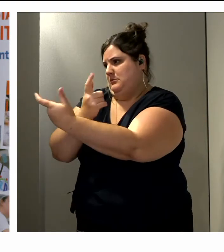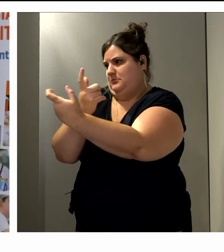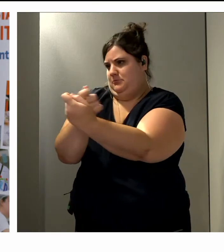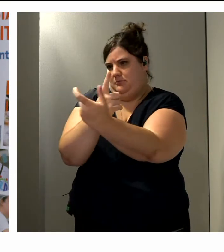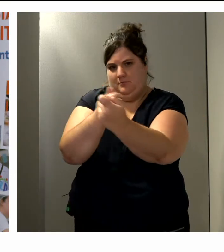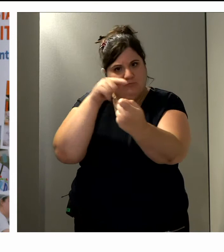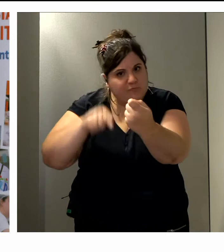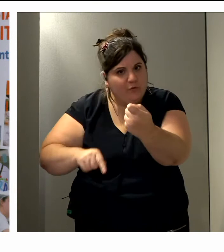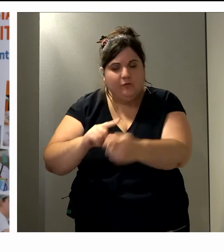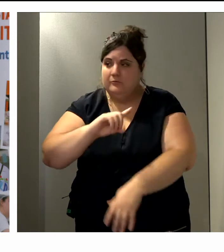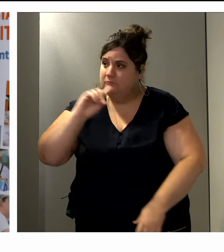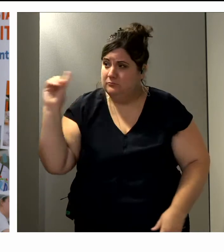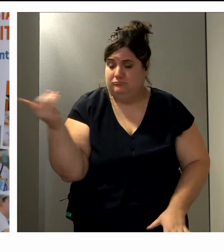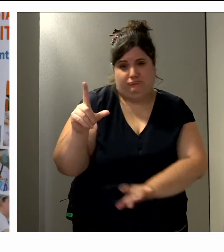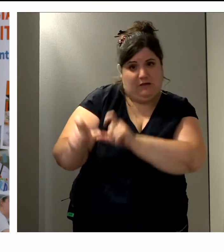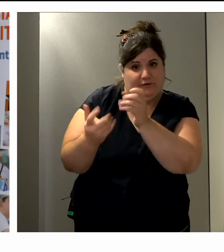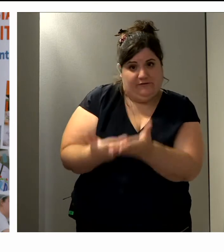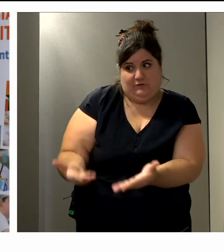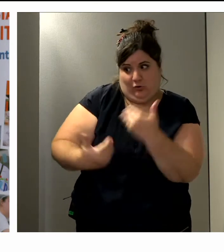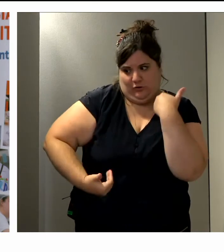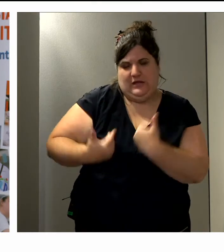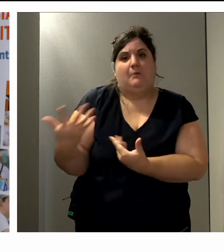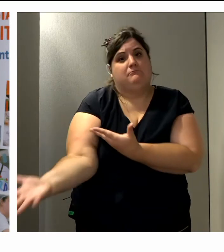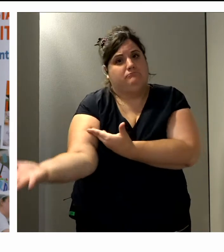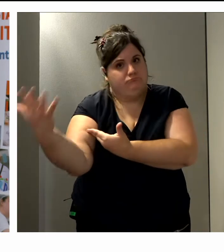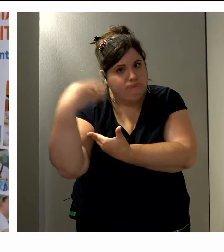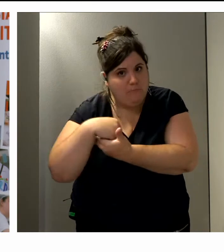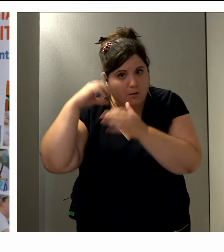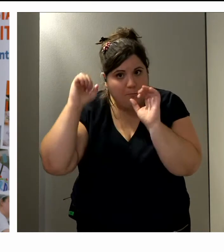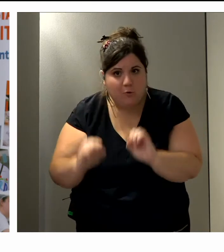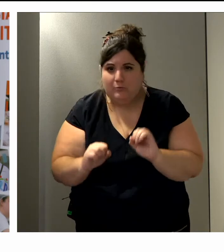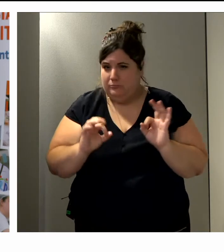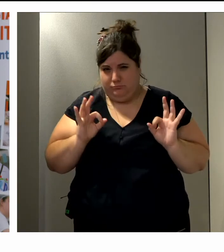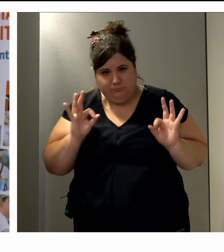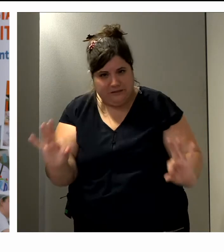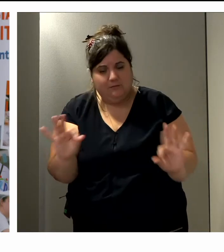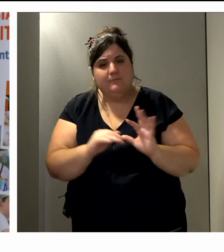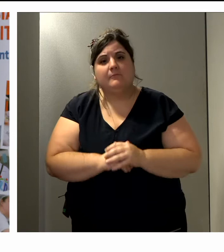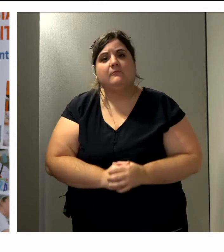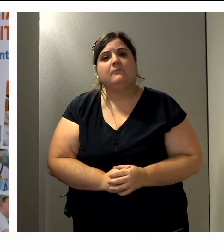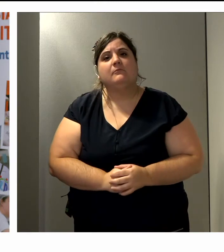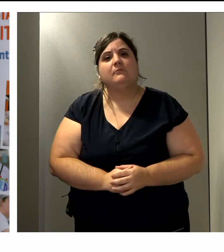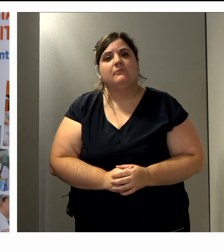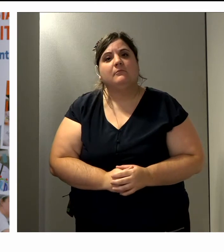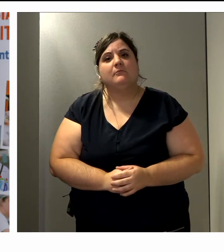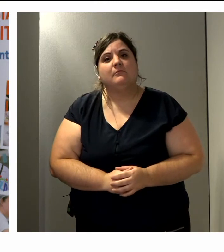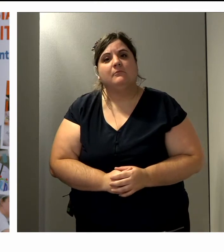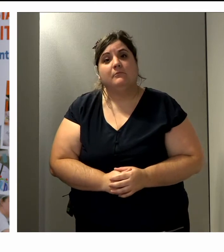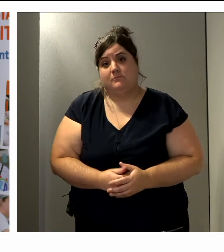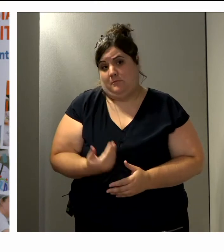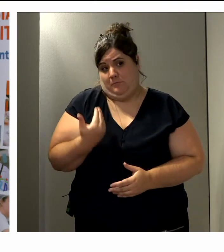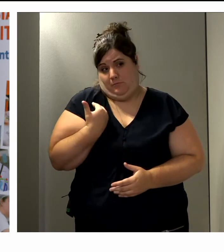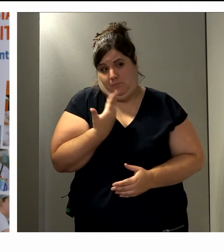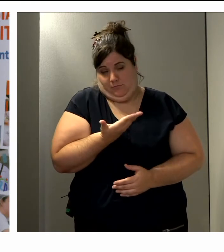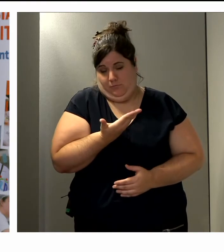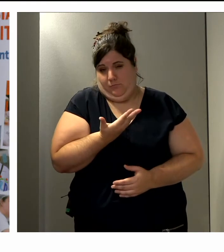puissent vraiment être vraiment participer au même titre que les autres. C'est ce que dit